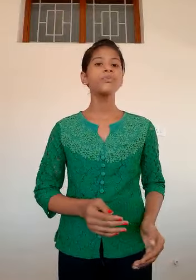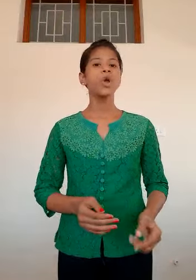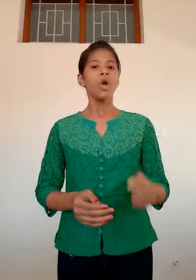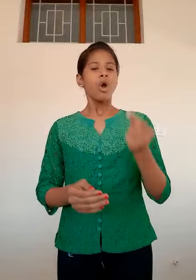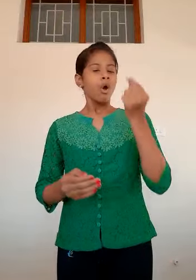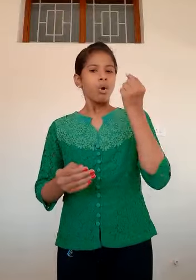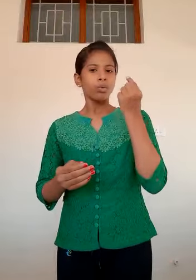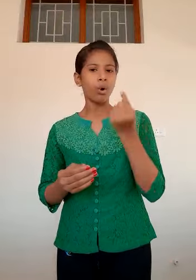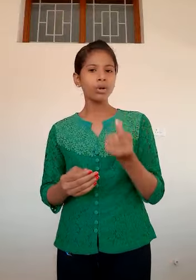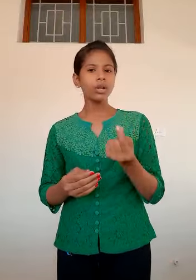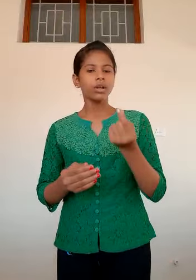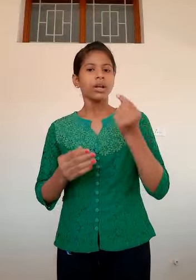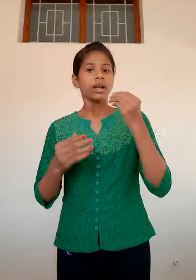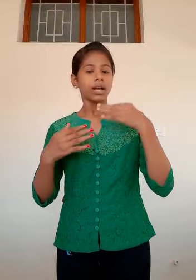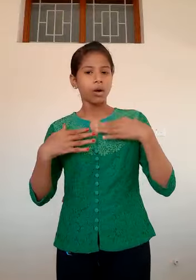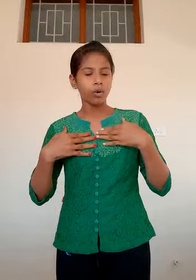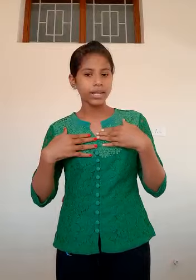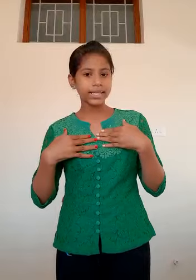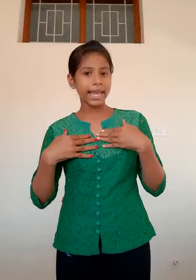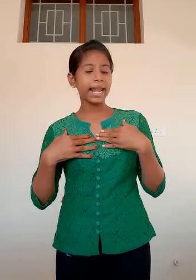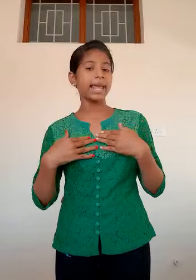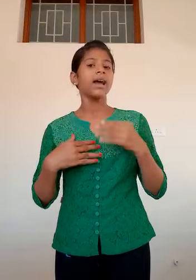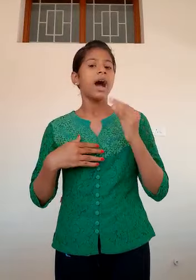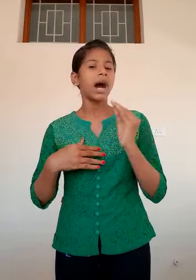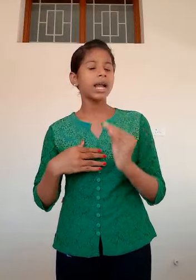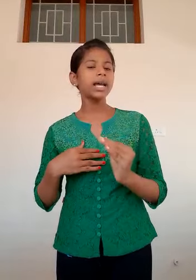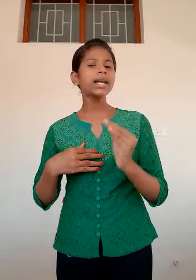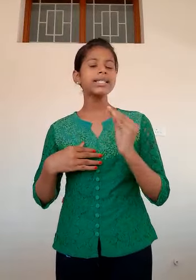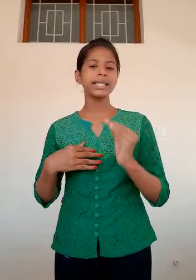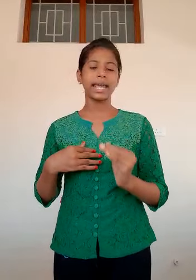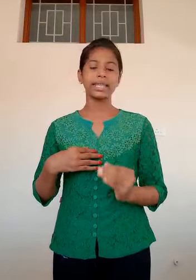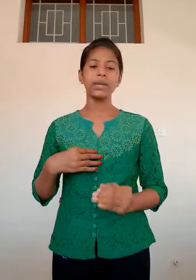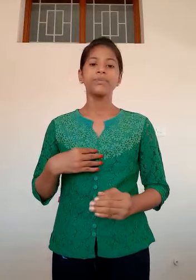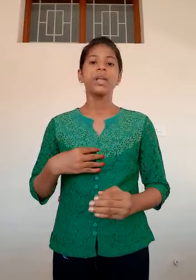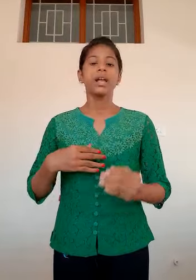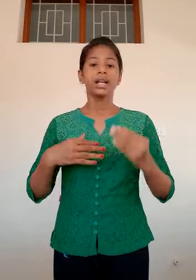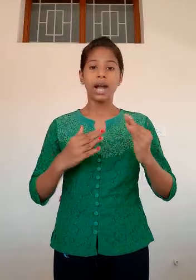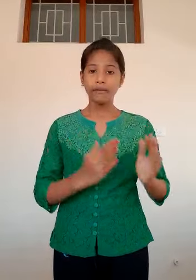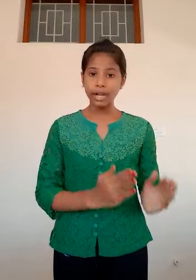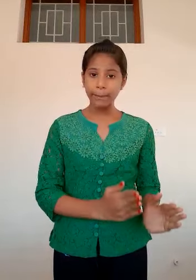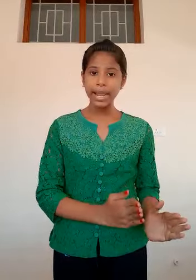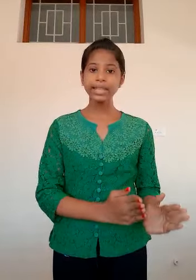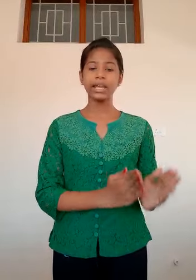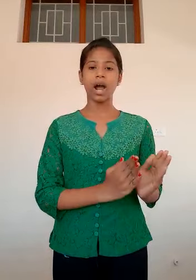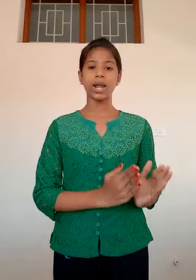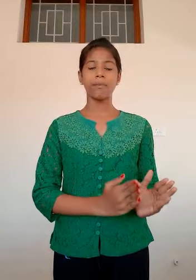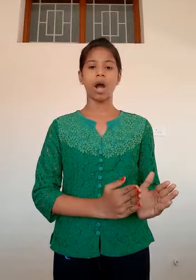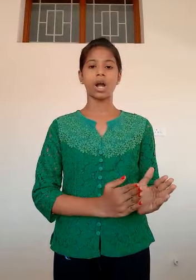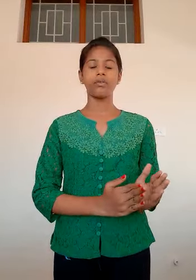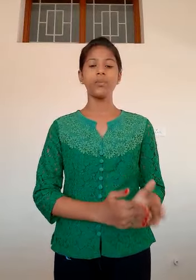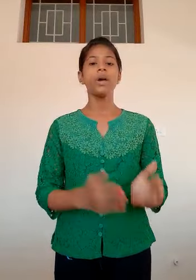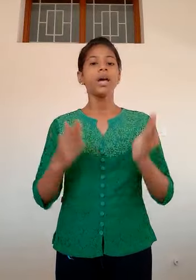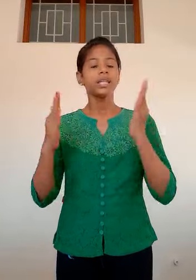ஒரு செயலை அலாட் செய்து கவனமே தியானமாகுவும்